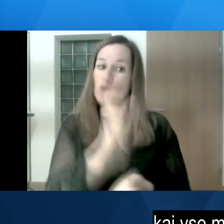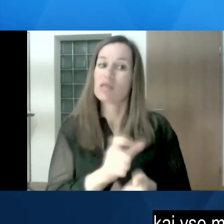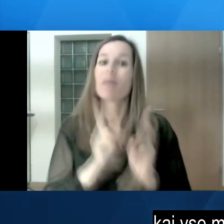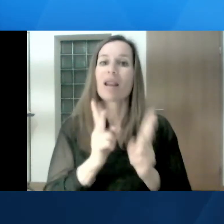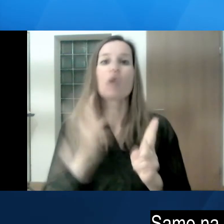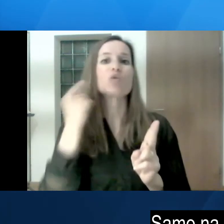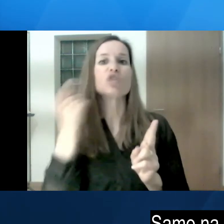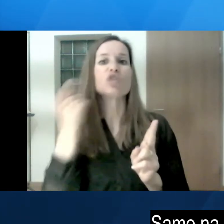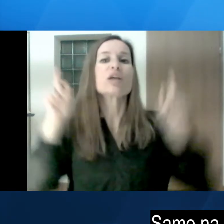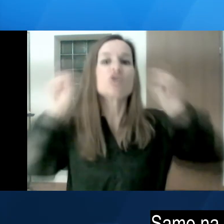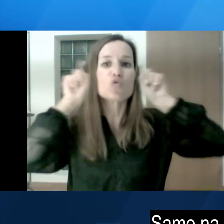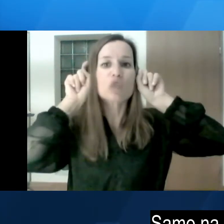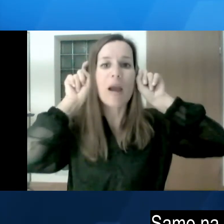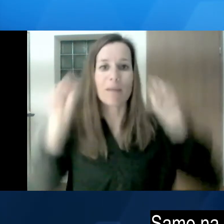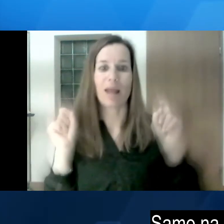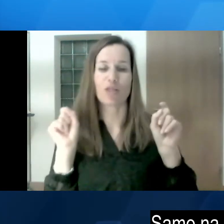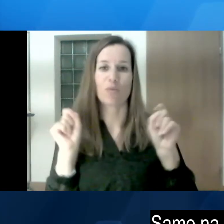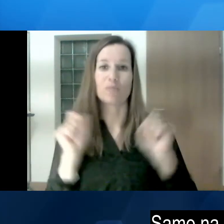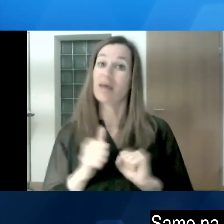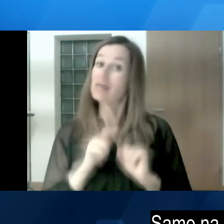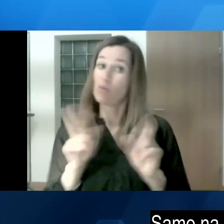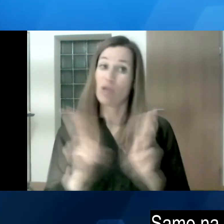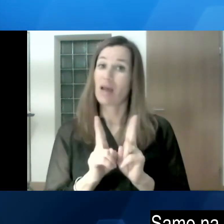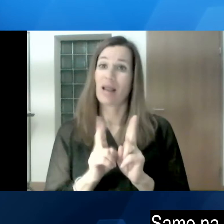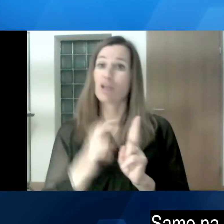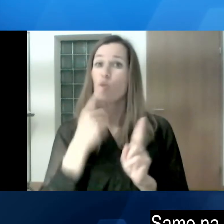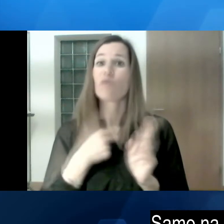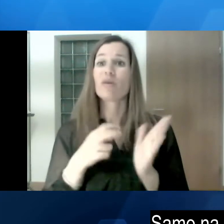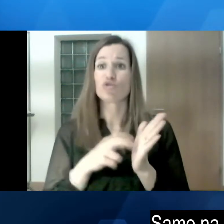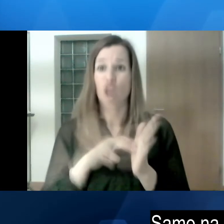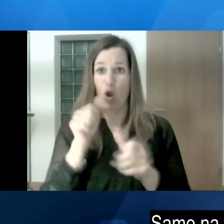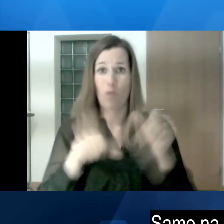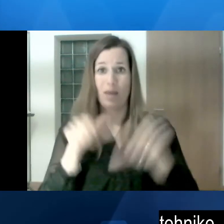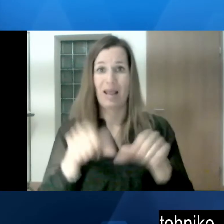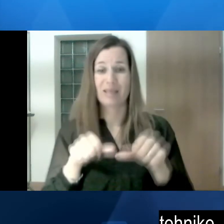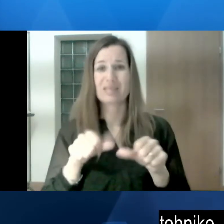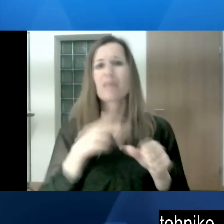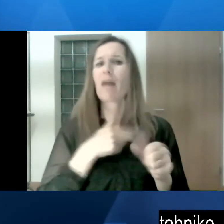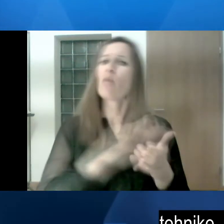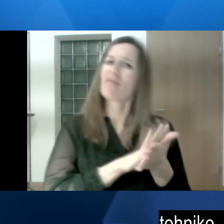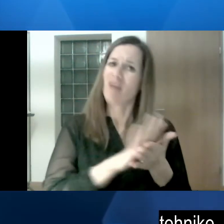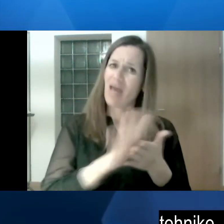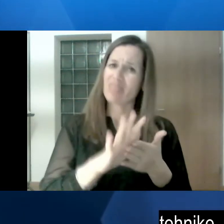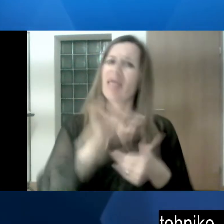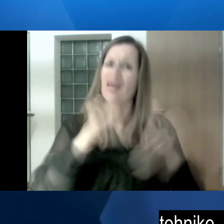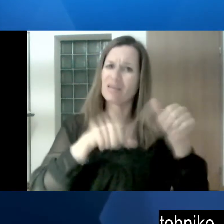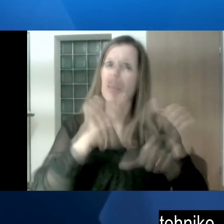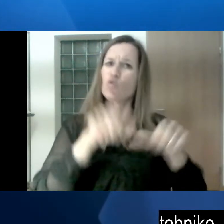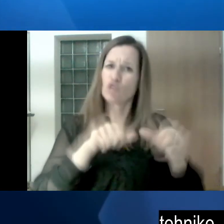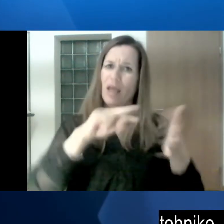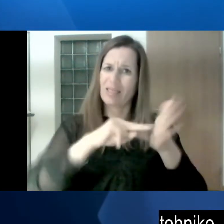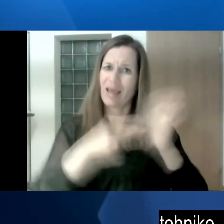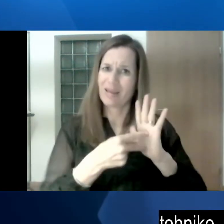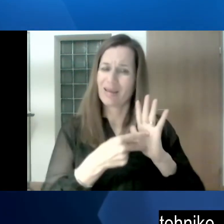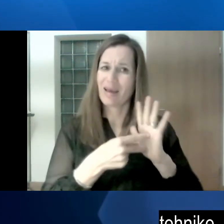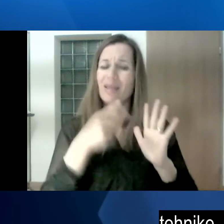aparatom. Samo na kratko bi se dotaknili na operaciji, se pravi, imamo klasične kirurške tehnike, kjer nekaj